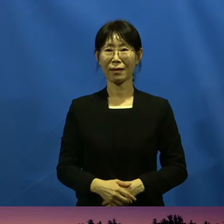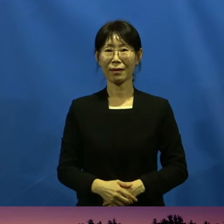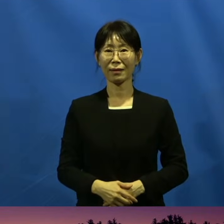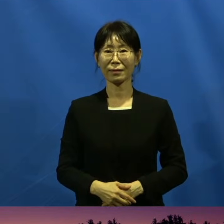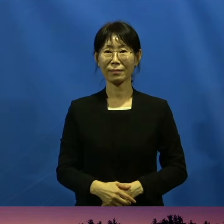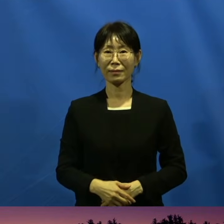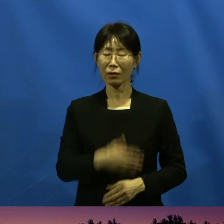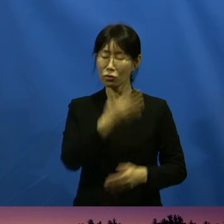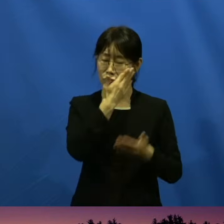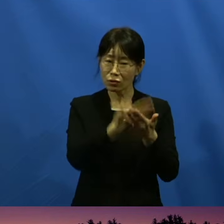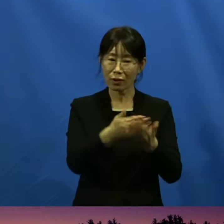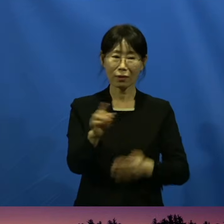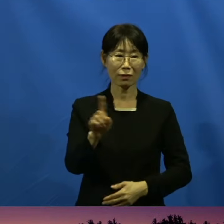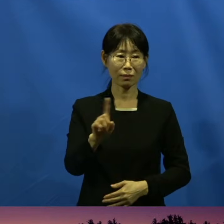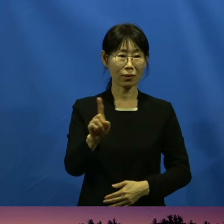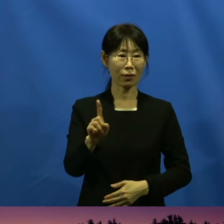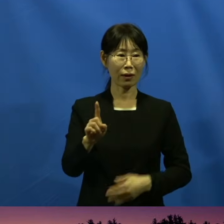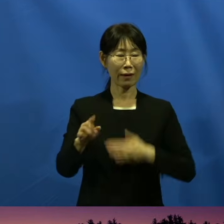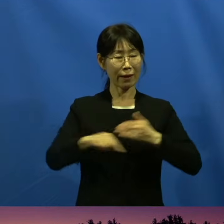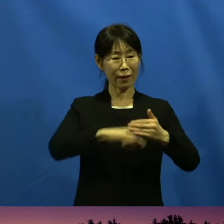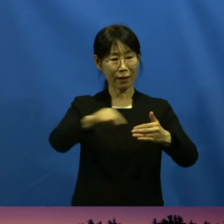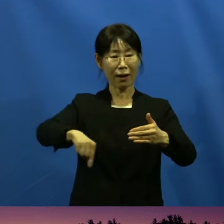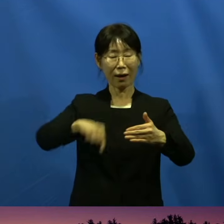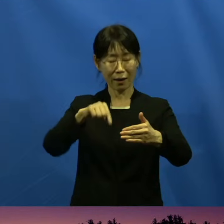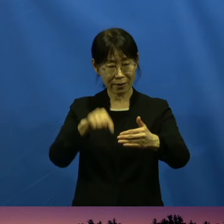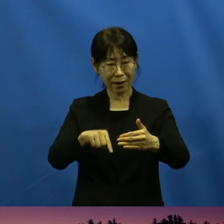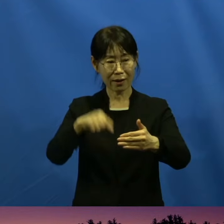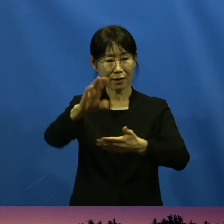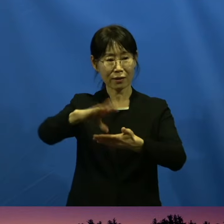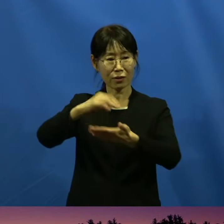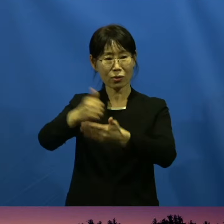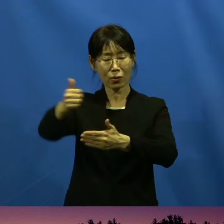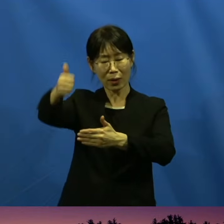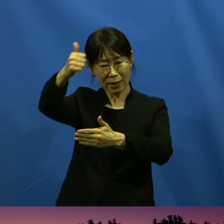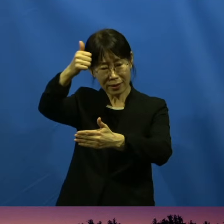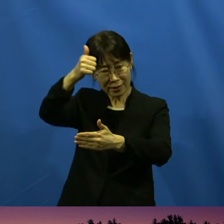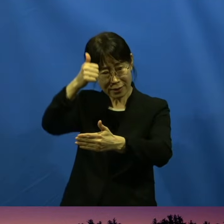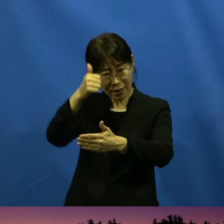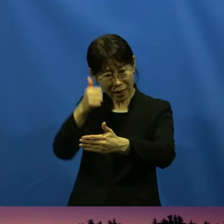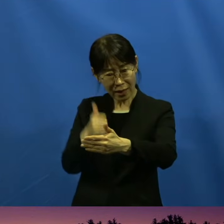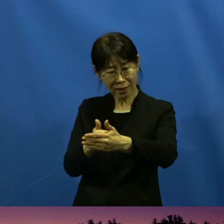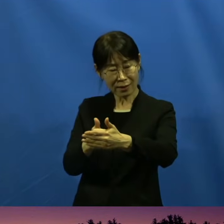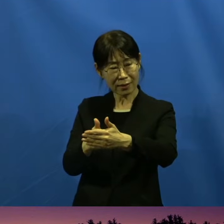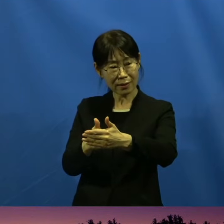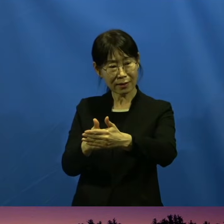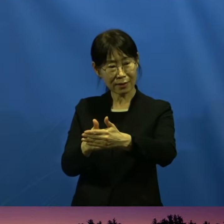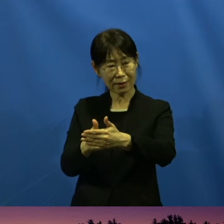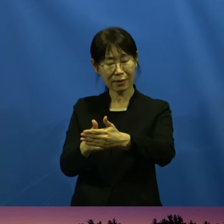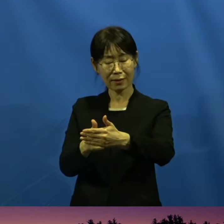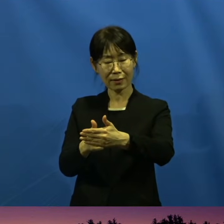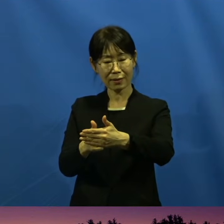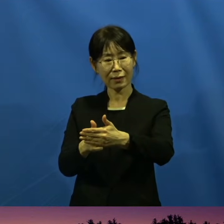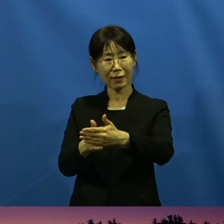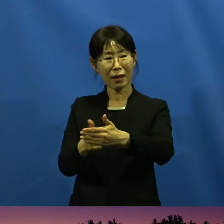그러나 중요한 것은 내 안에 그리스도가 사신다라고 하는 것 이전에 내가